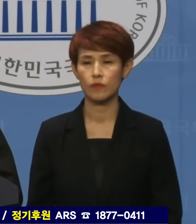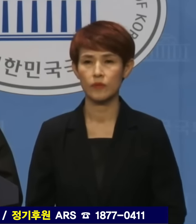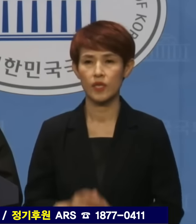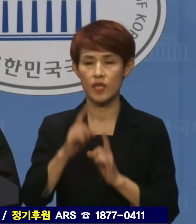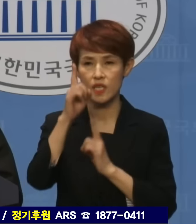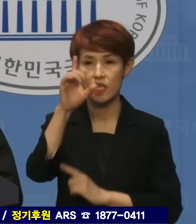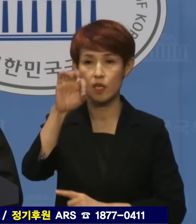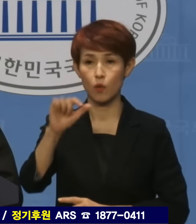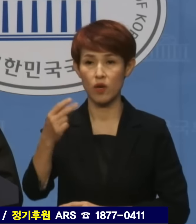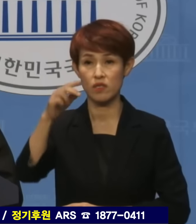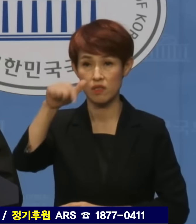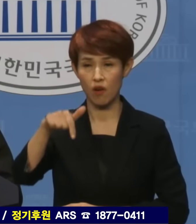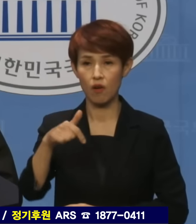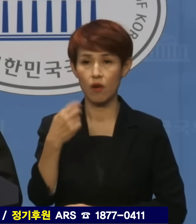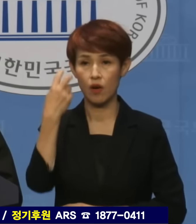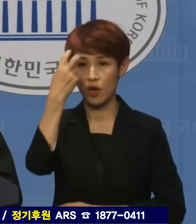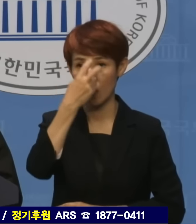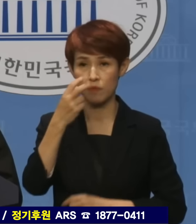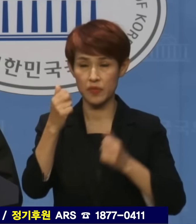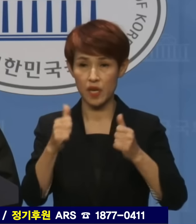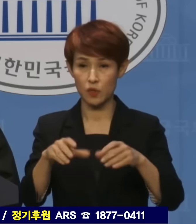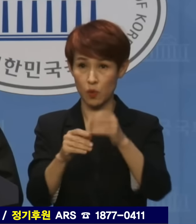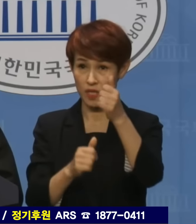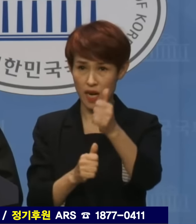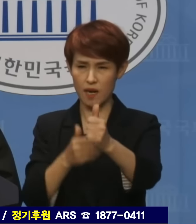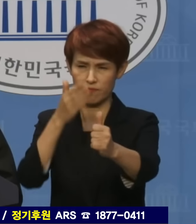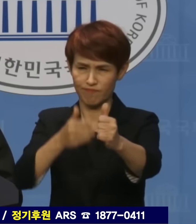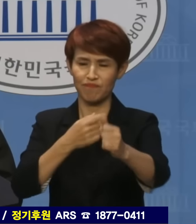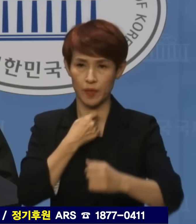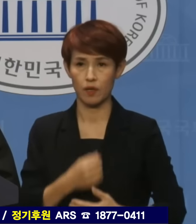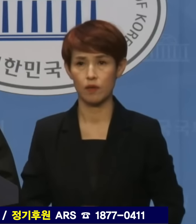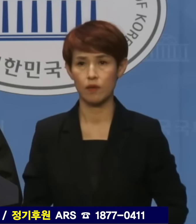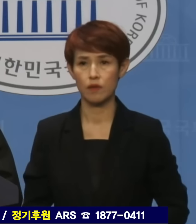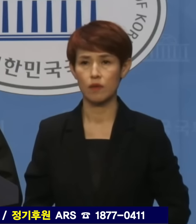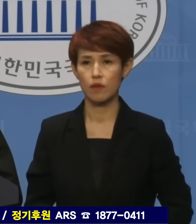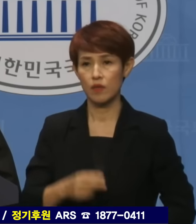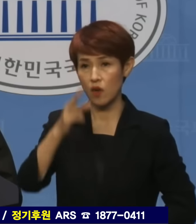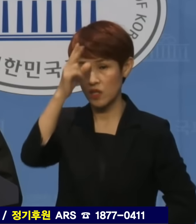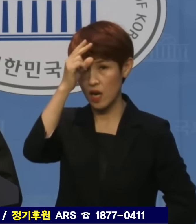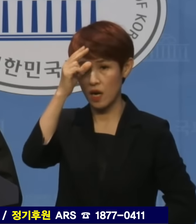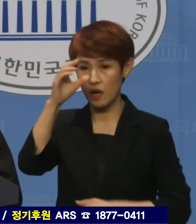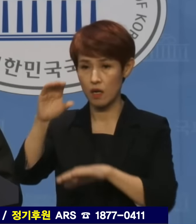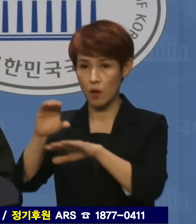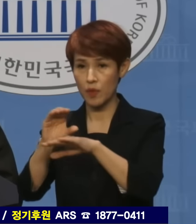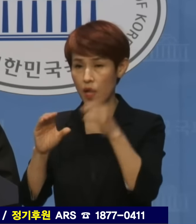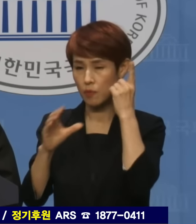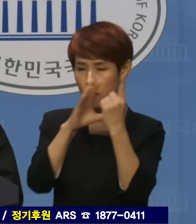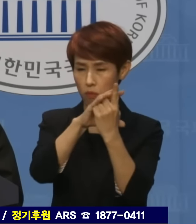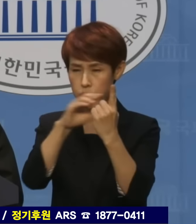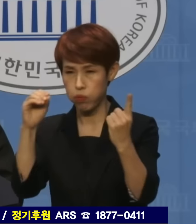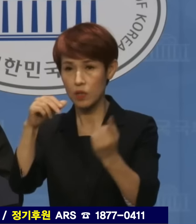이원석 검찰총장에게 재차 요구합니다. 디넷에 관한 입장을 밝혀라.